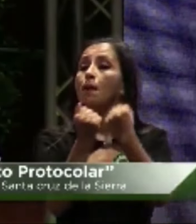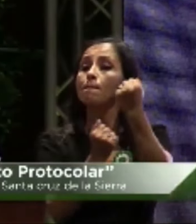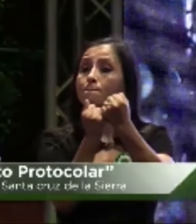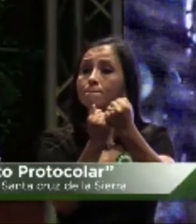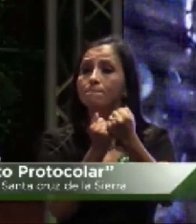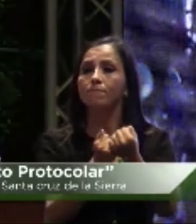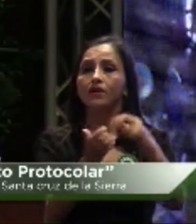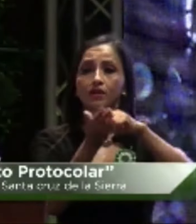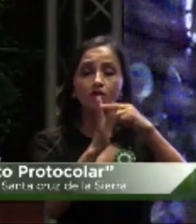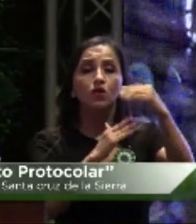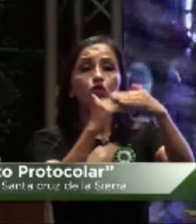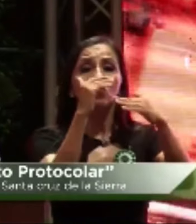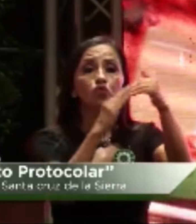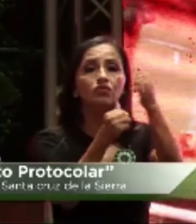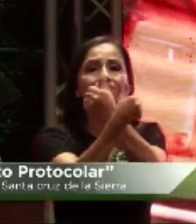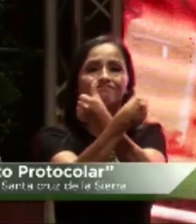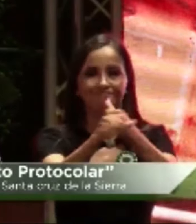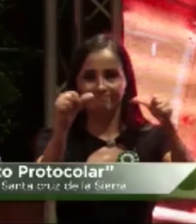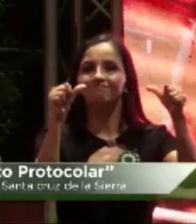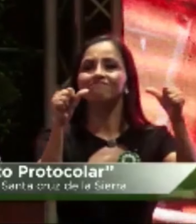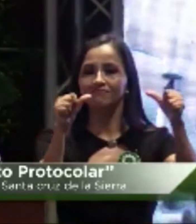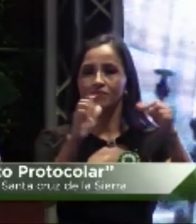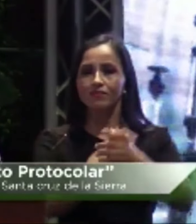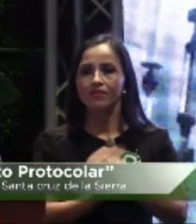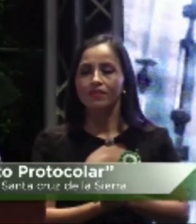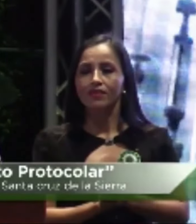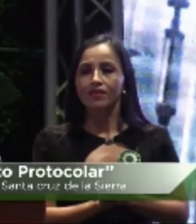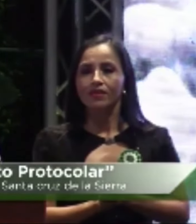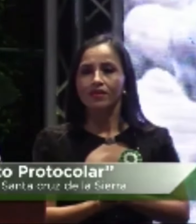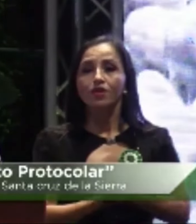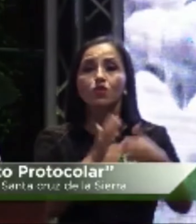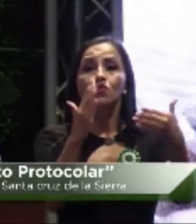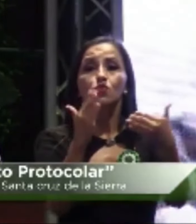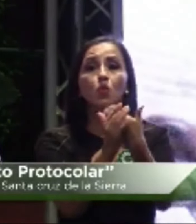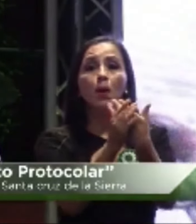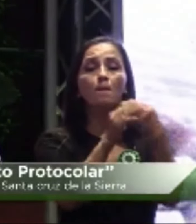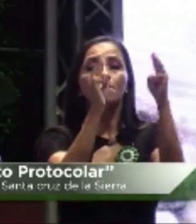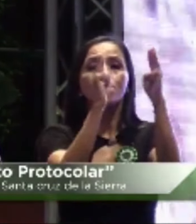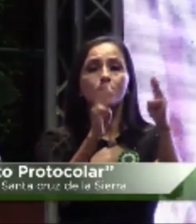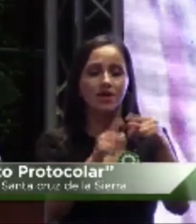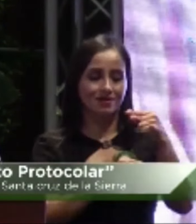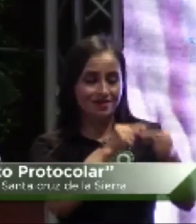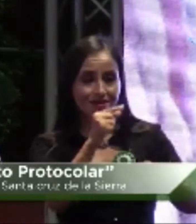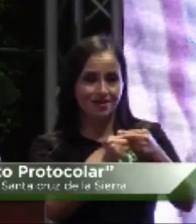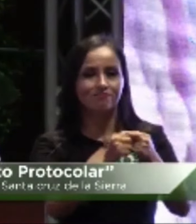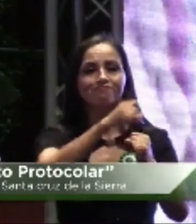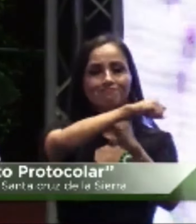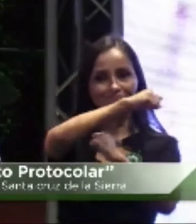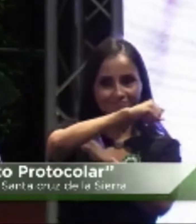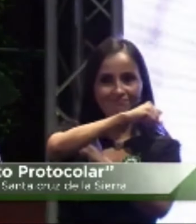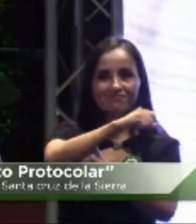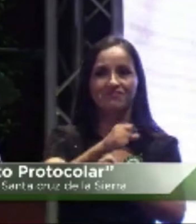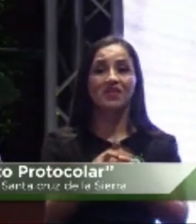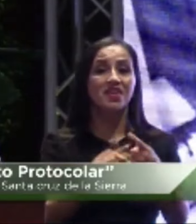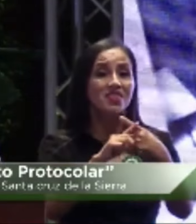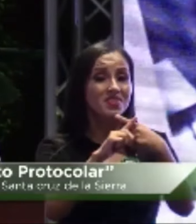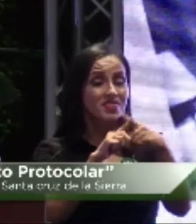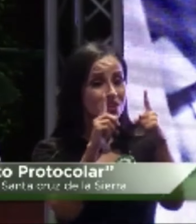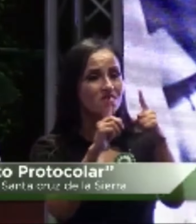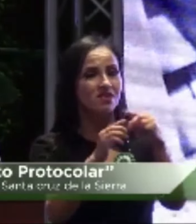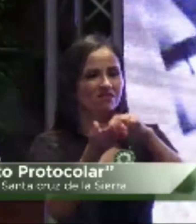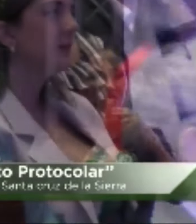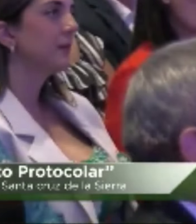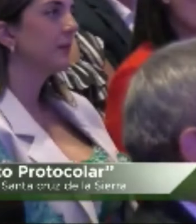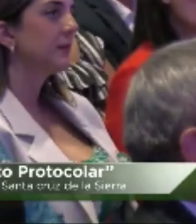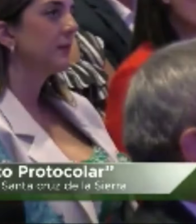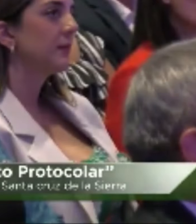las autonomías. Vamos a construir un nuevo modelo de gestión, pero siendo diferentes, rompiendo